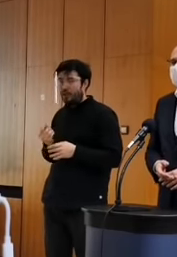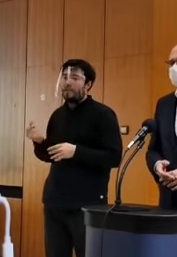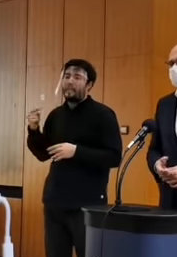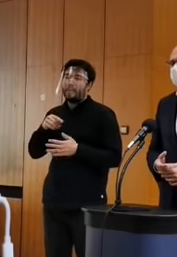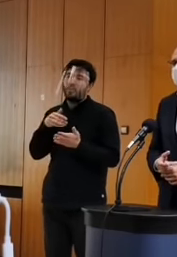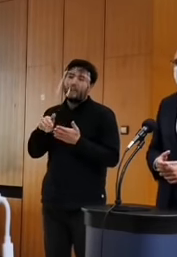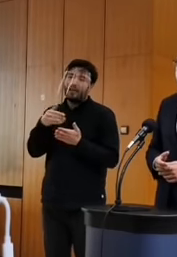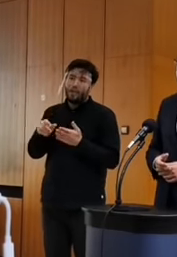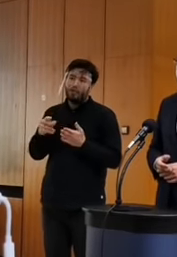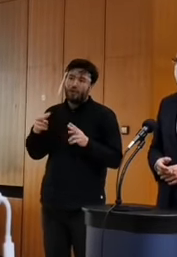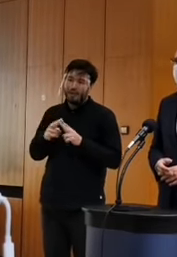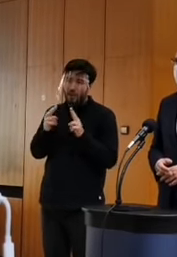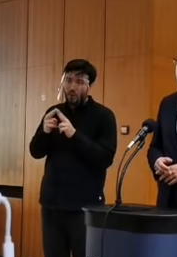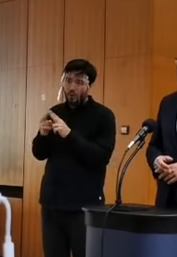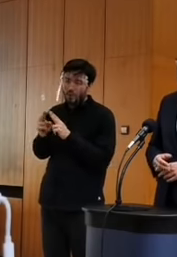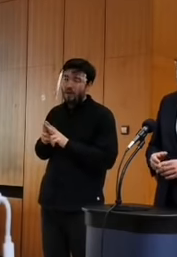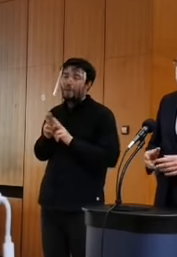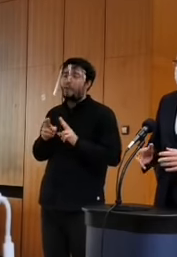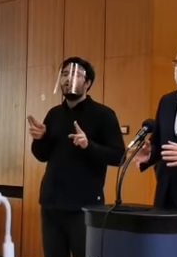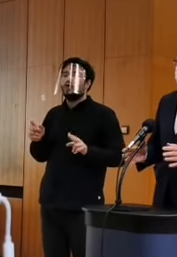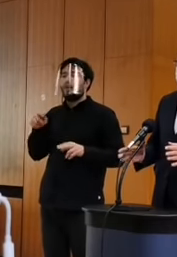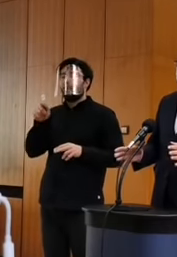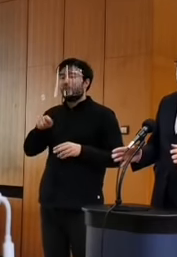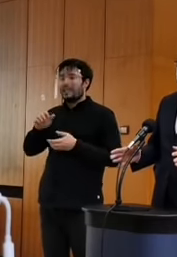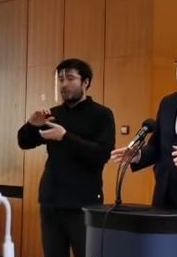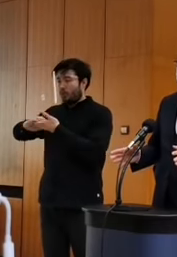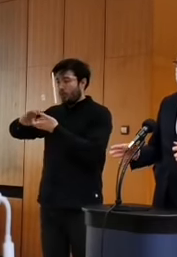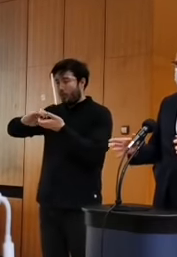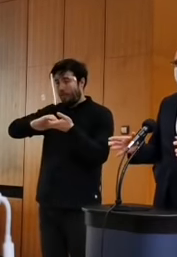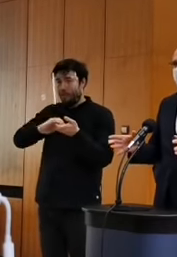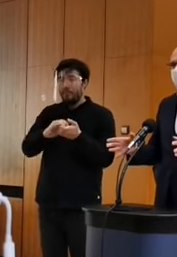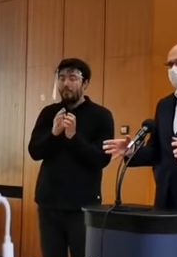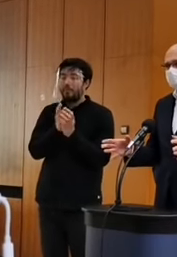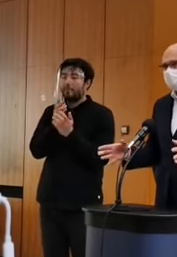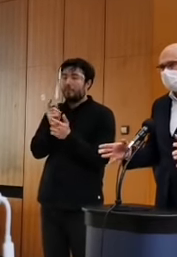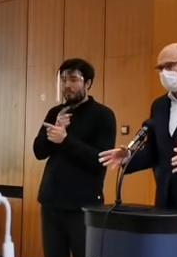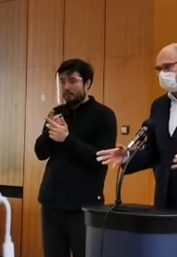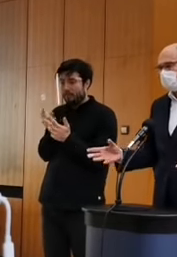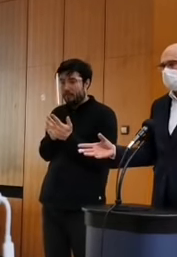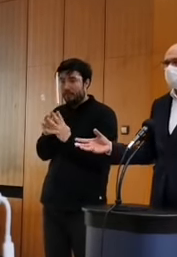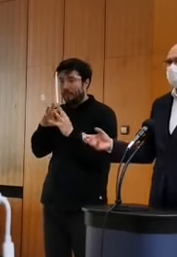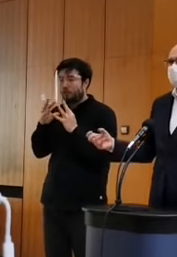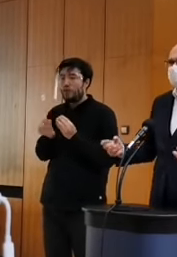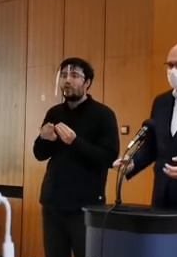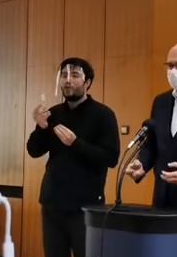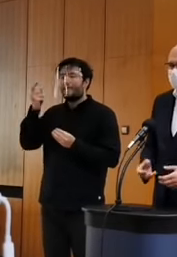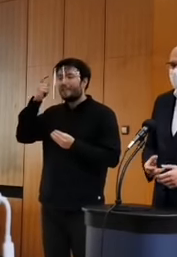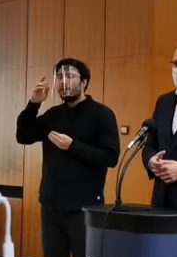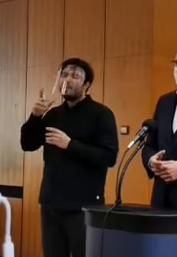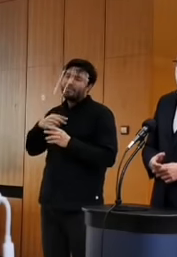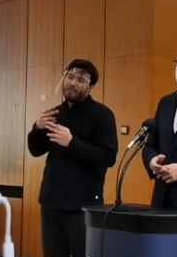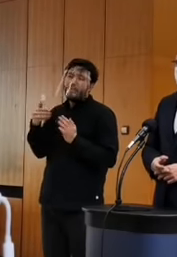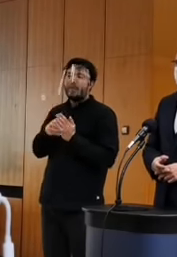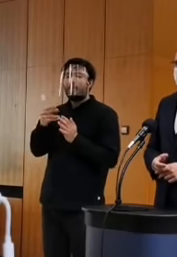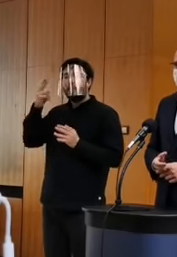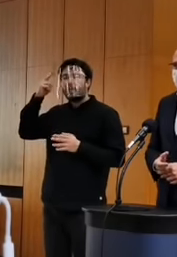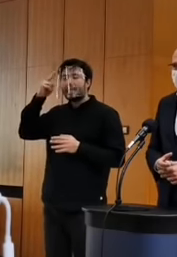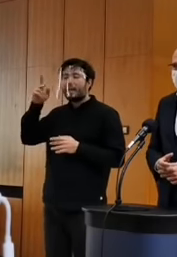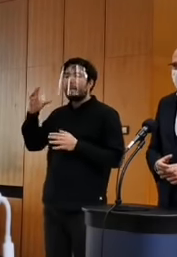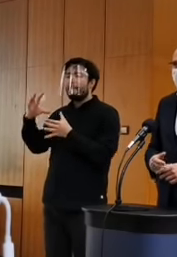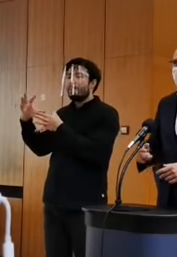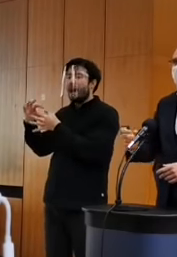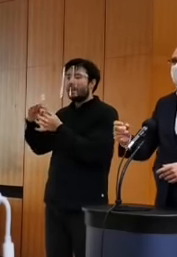stretnutia, možno aj s poslaneckými klubmi. A až keď toto všetko budeme vedieť, potrebujeme poznať postoje aj